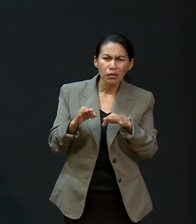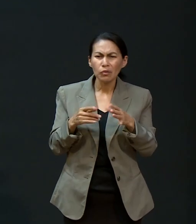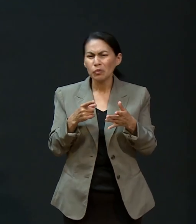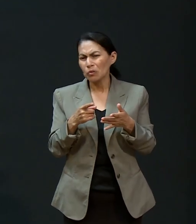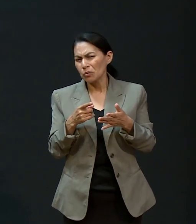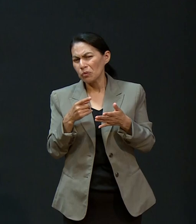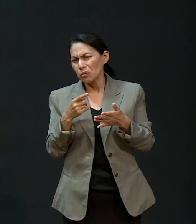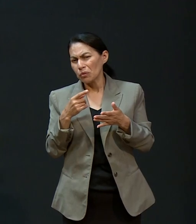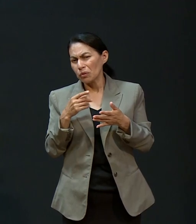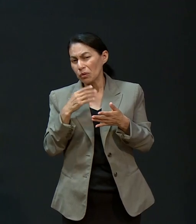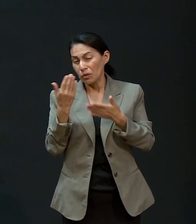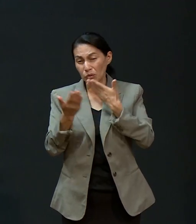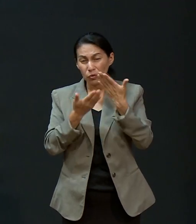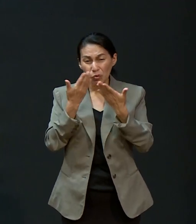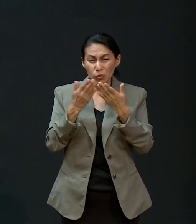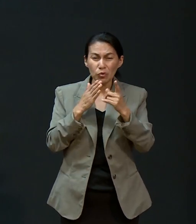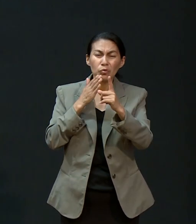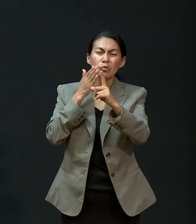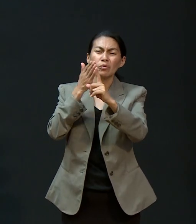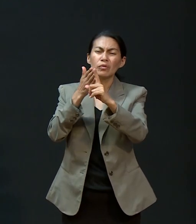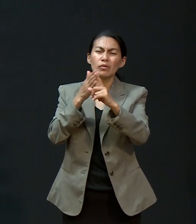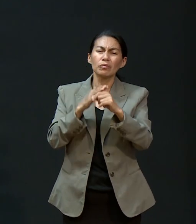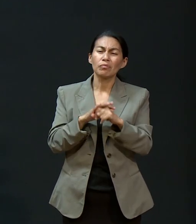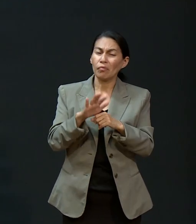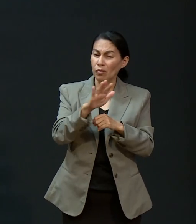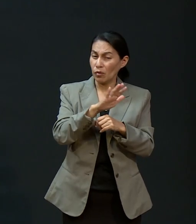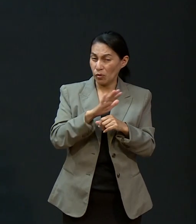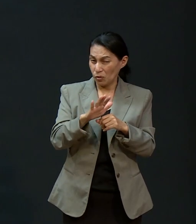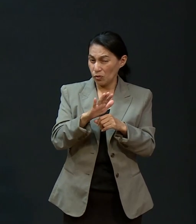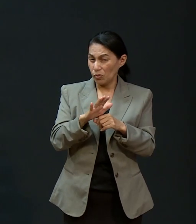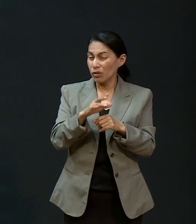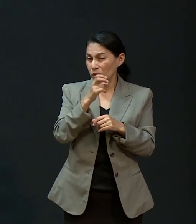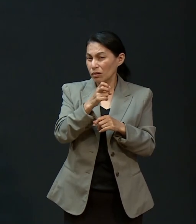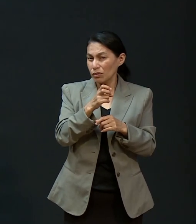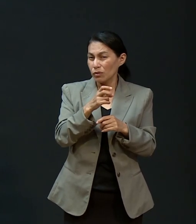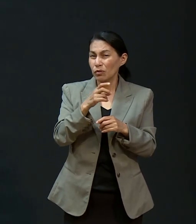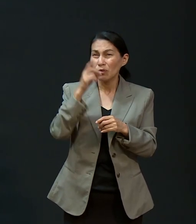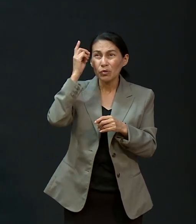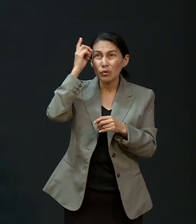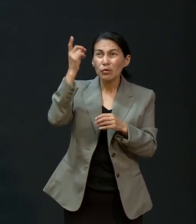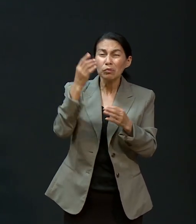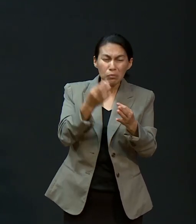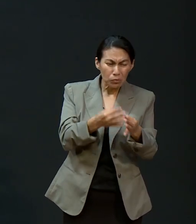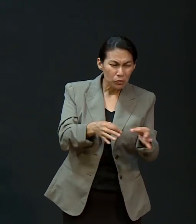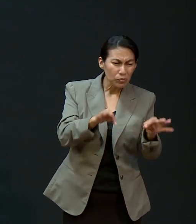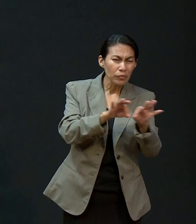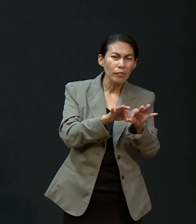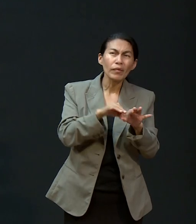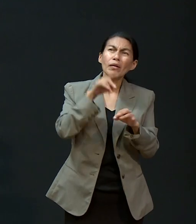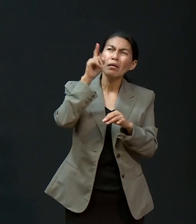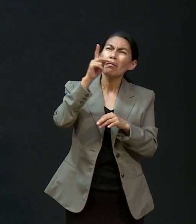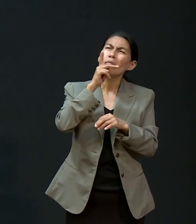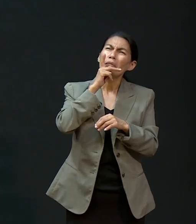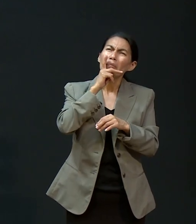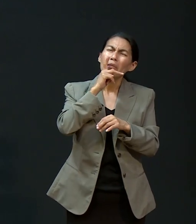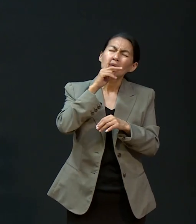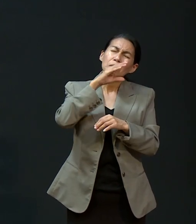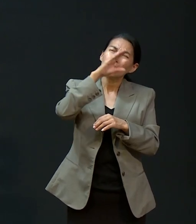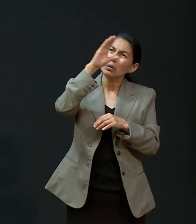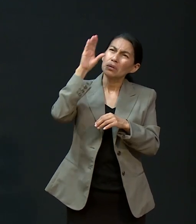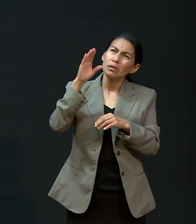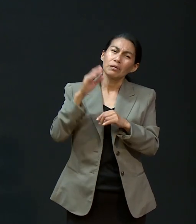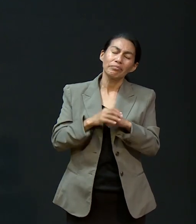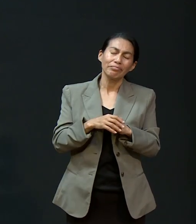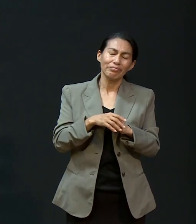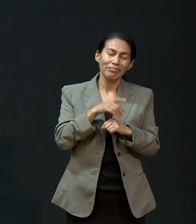trabajo que pudieras tener. Cualquier cosa es importante para Dios porque Él